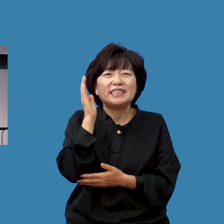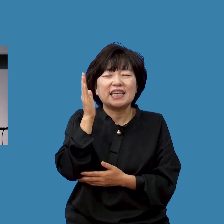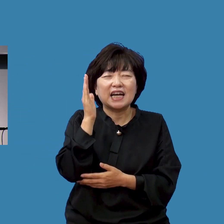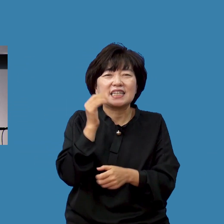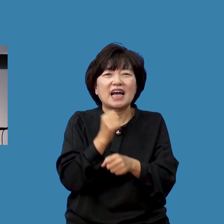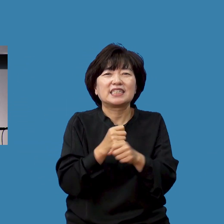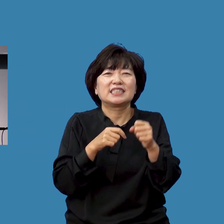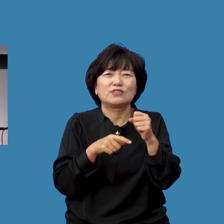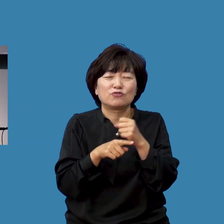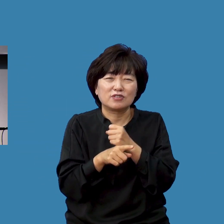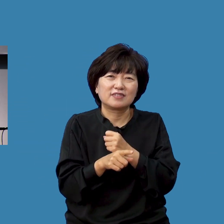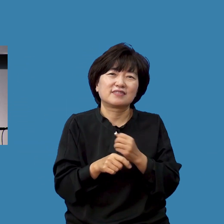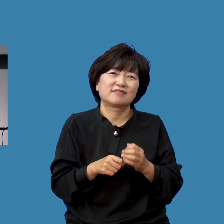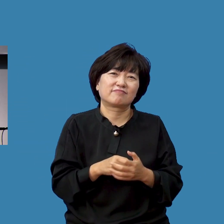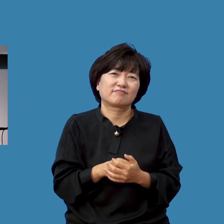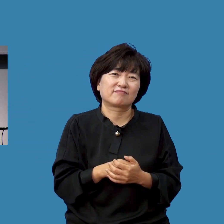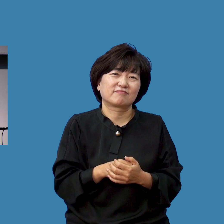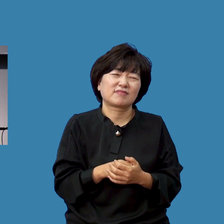하는 이유는